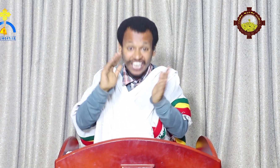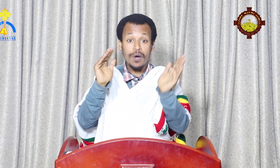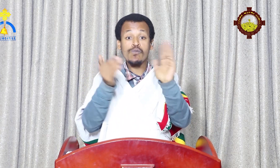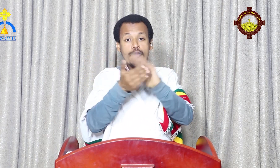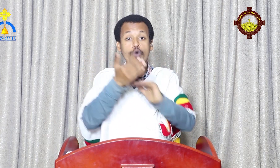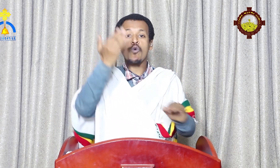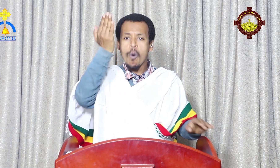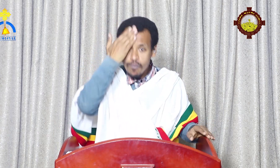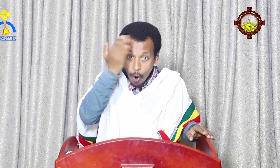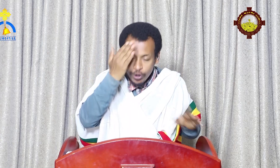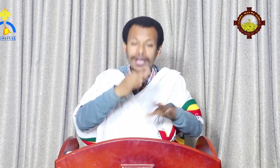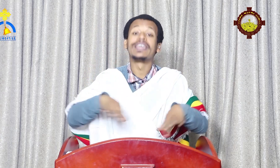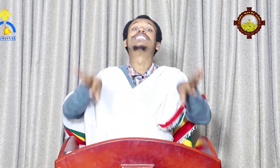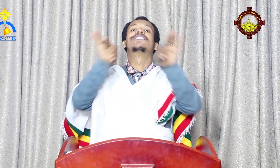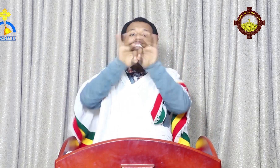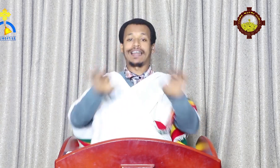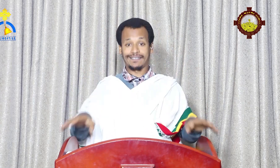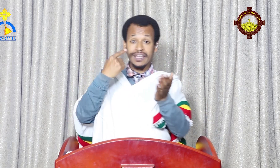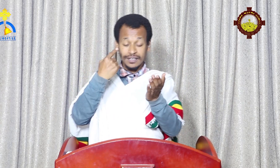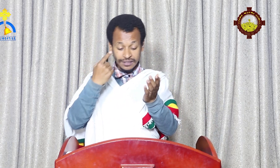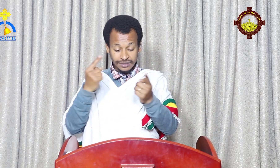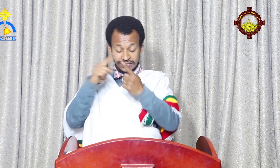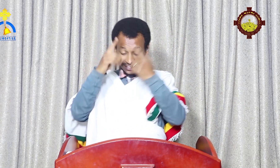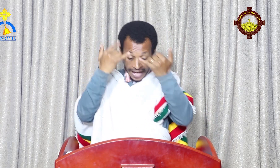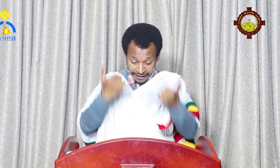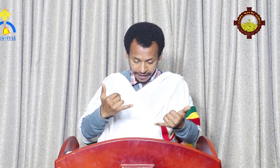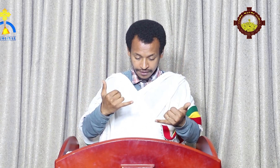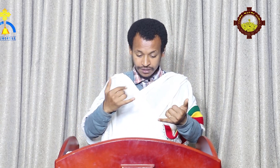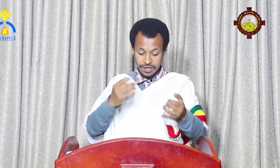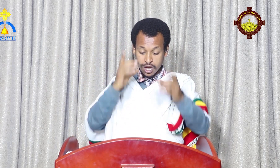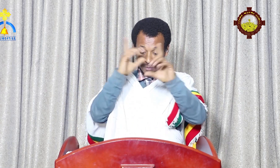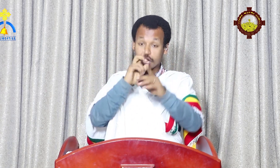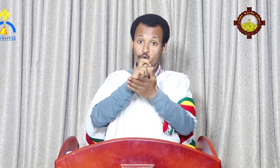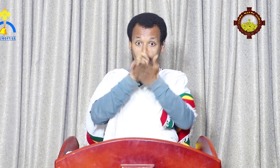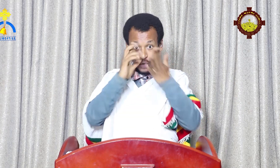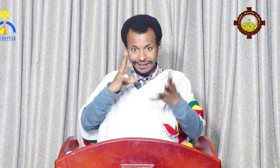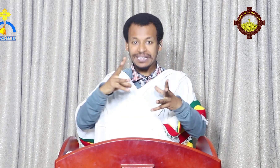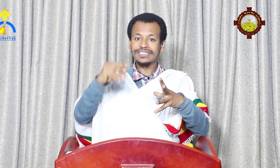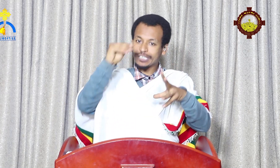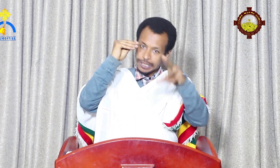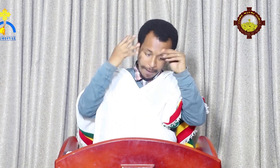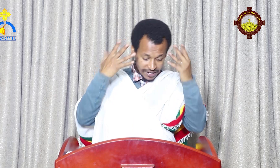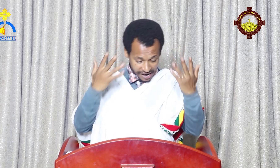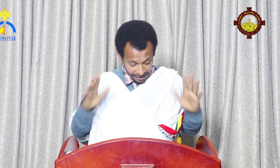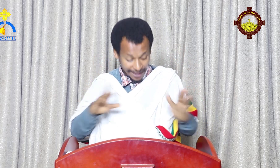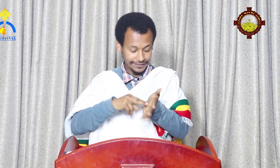እንደፈቀደ መሆኑ ማወቅ ያስፈልጋል። ስለዛሬ ክብረ ቅዱሳን ተማመረናል ማለት